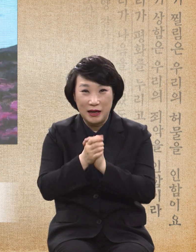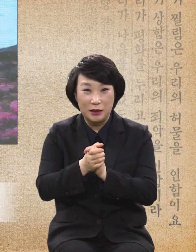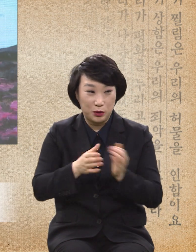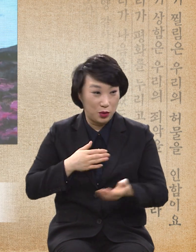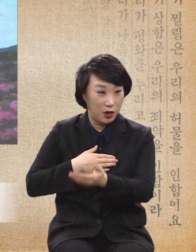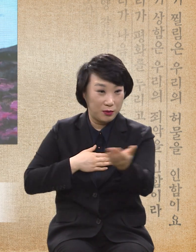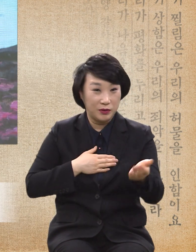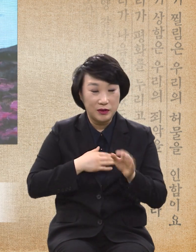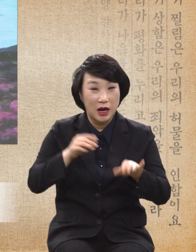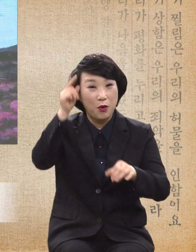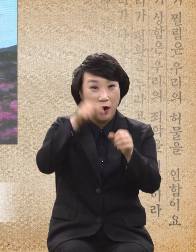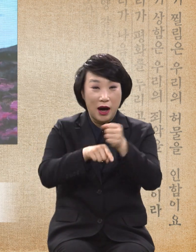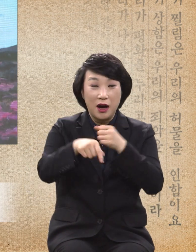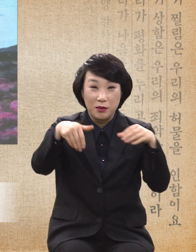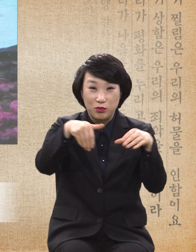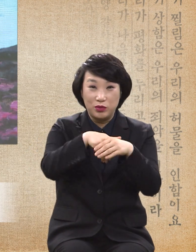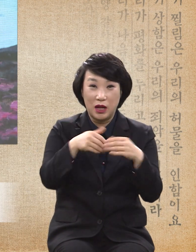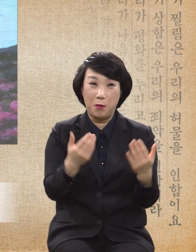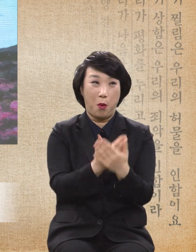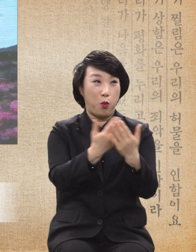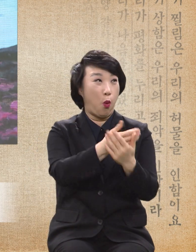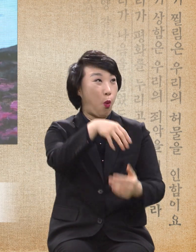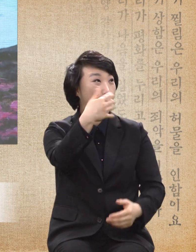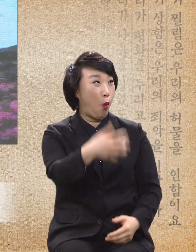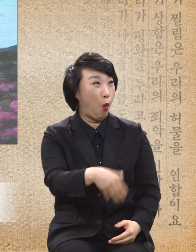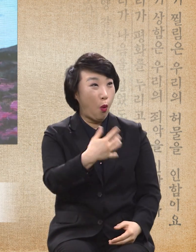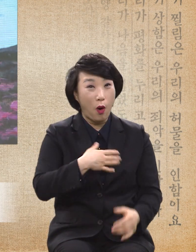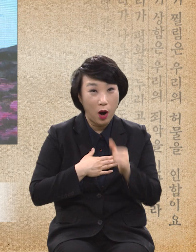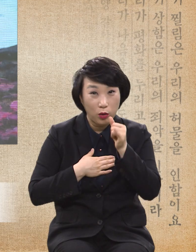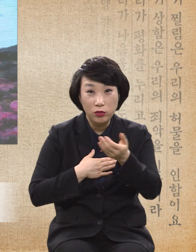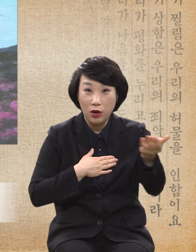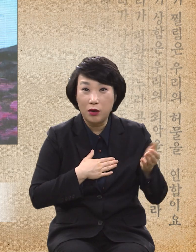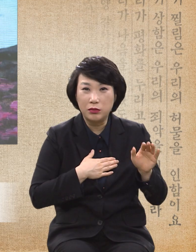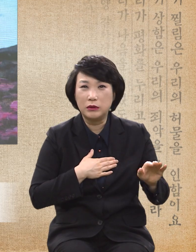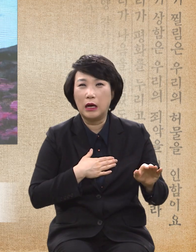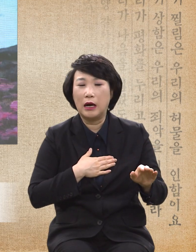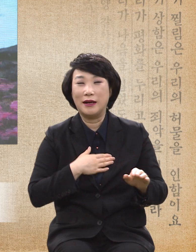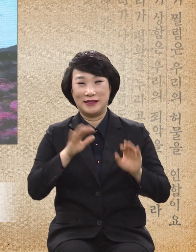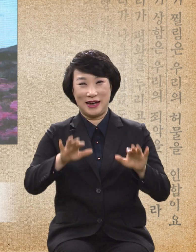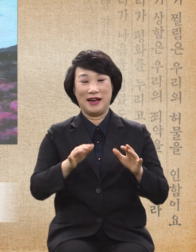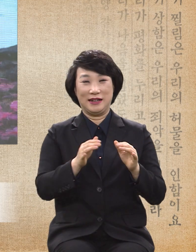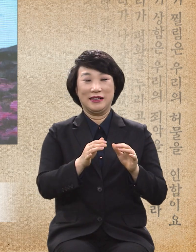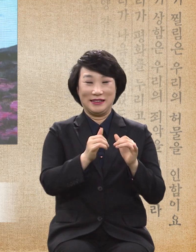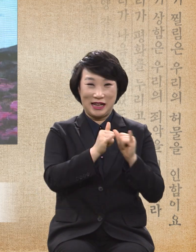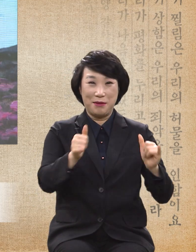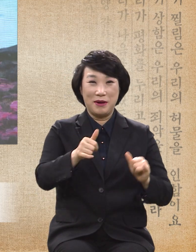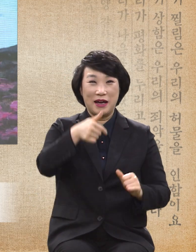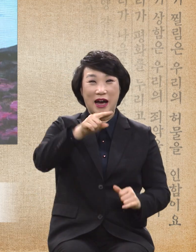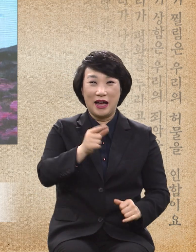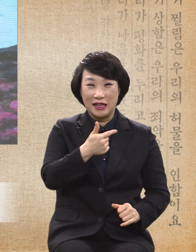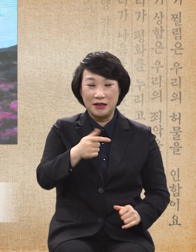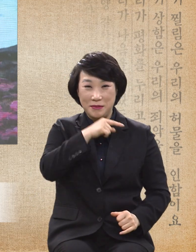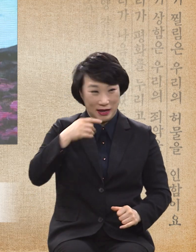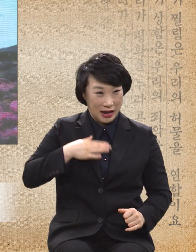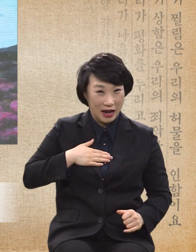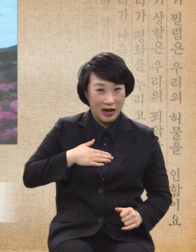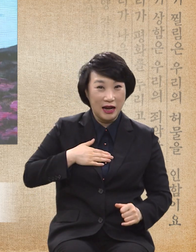여러분, 과학 문명이 대단한 줄 알죠? 간을 이식해,